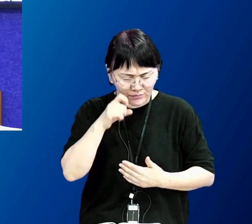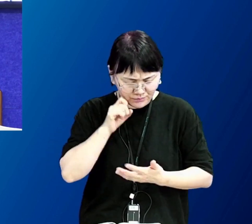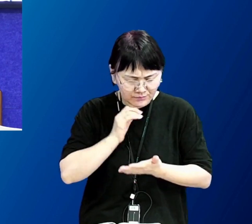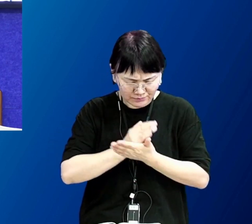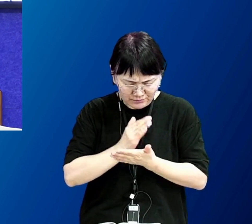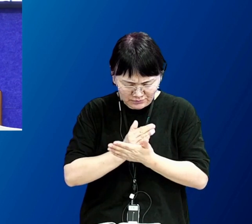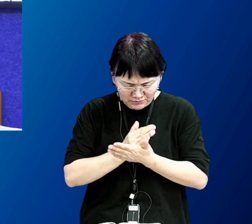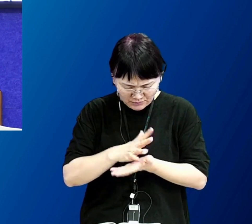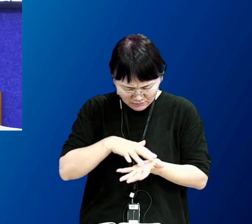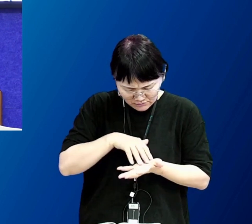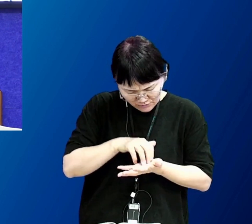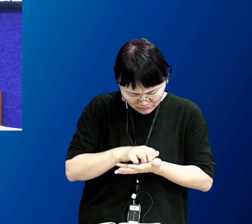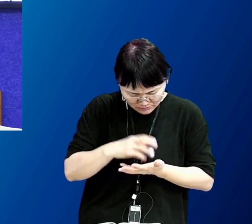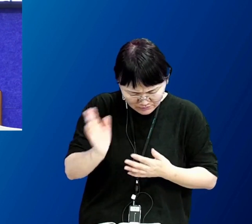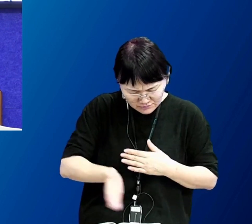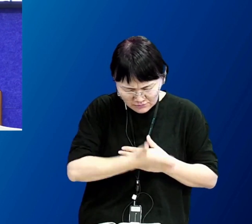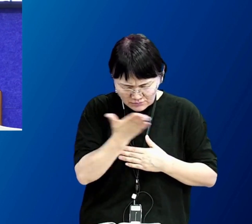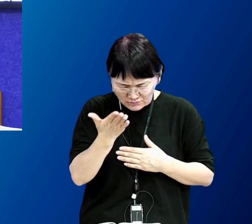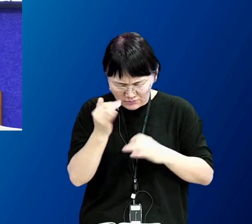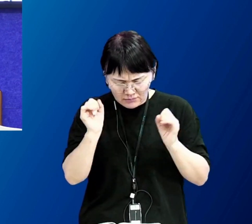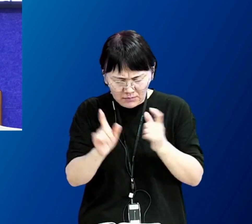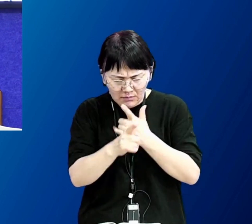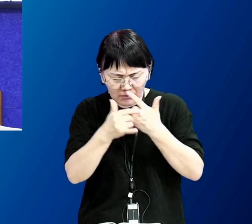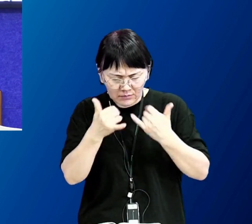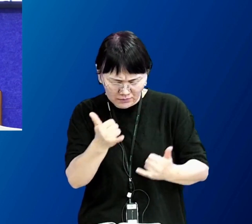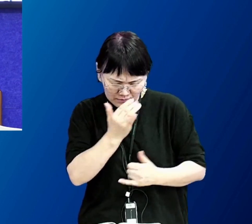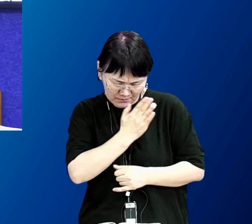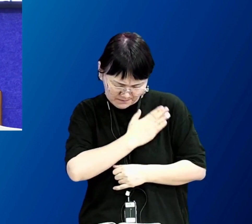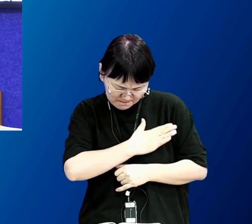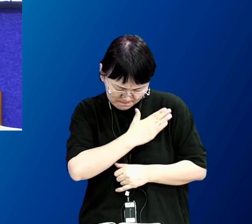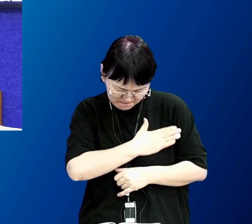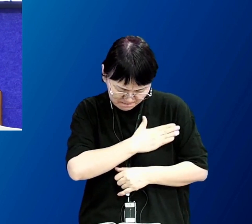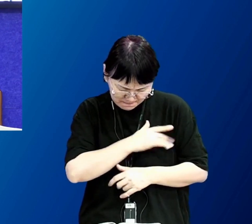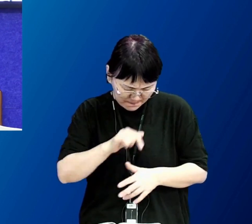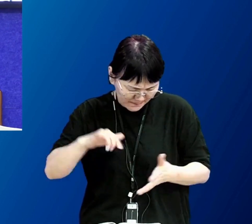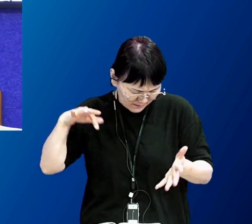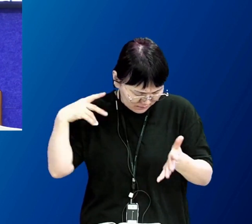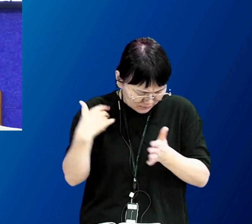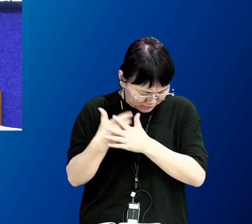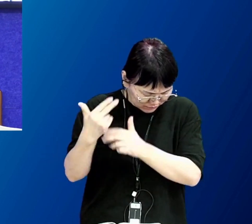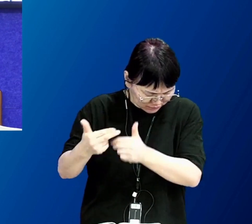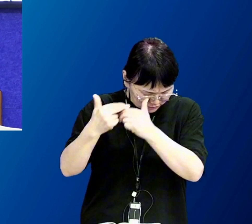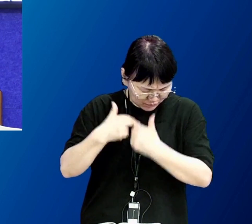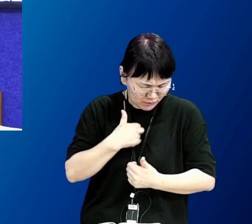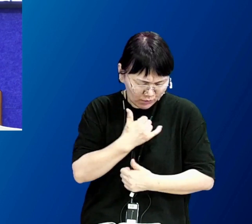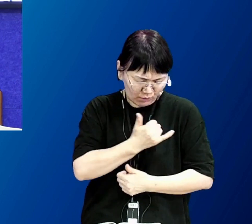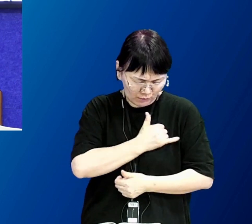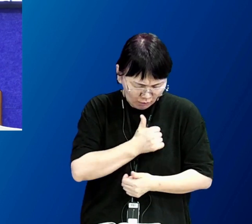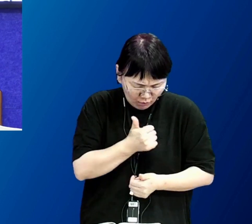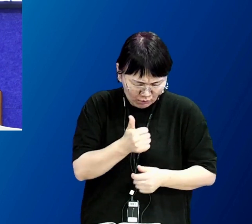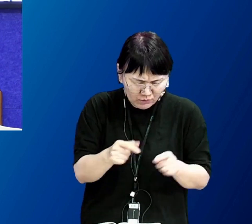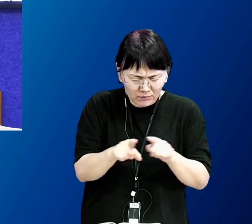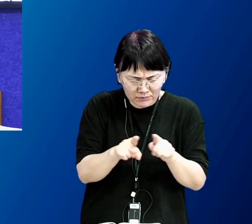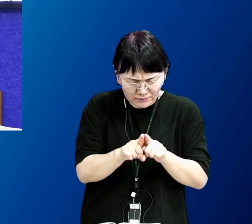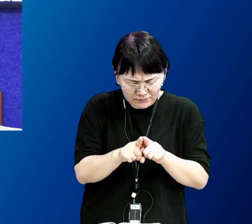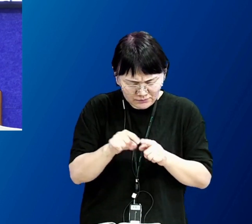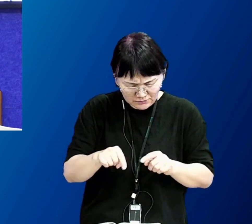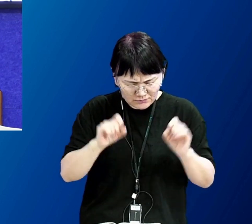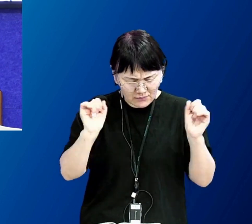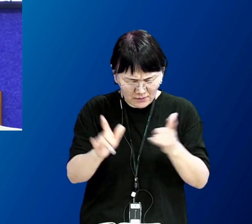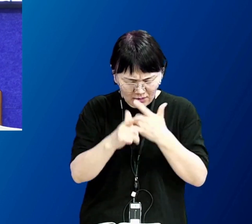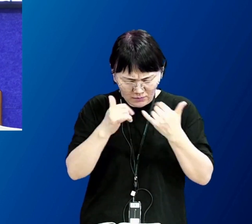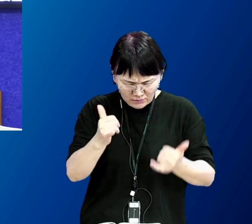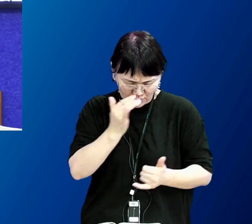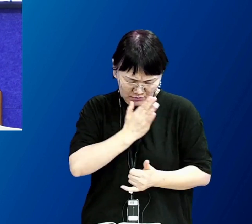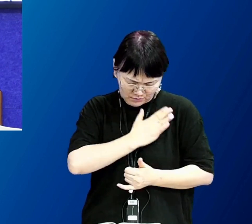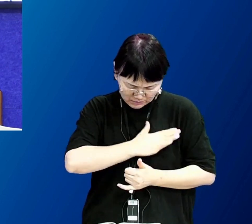дараа мөхөс бидний эзэн та тэр аав хайраараа өдийг хүртэл өдөрлөж өгсөн шигэ. Одоо ч бидний дотор эзний тэр аав хайрыг өшөө